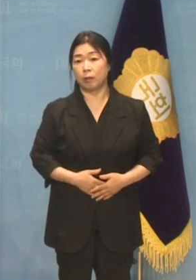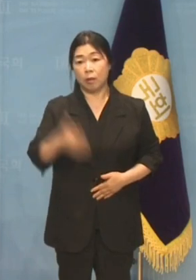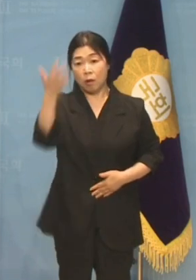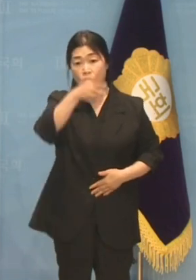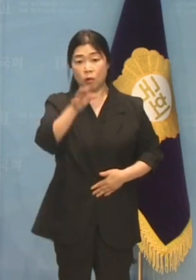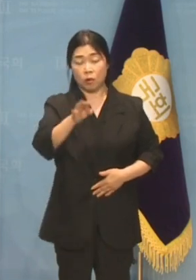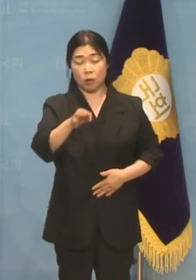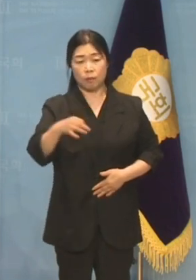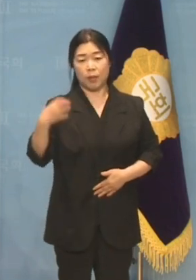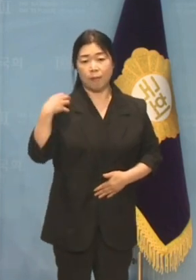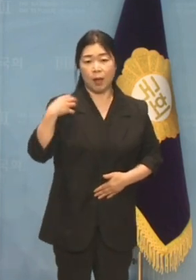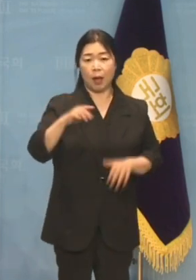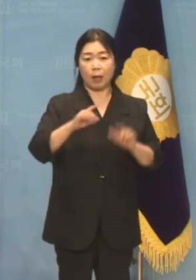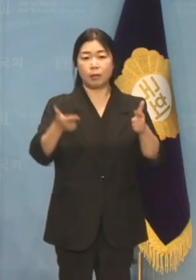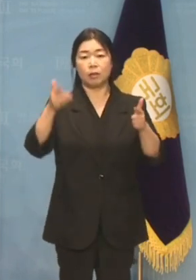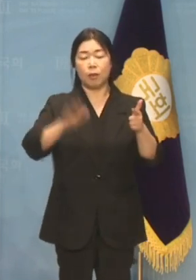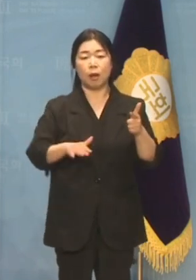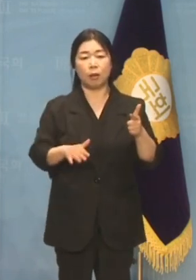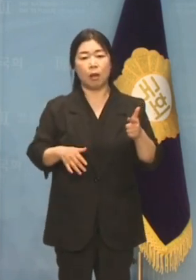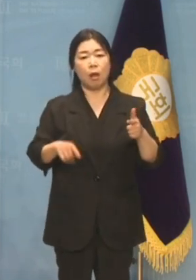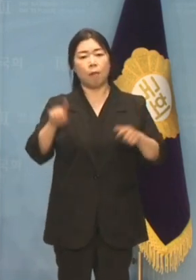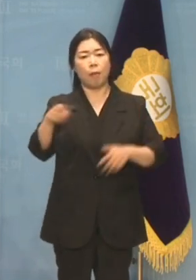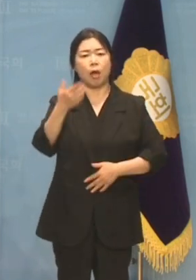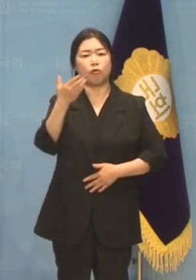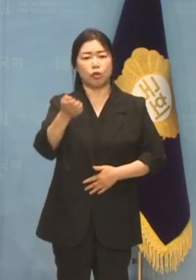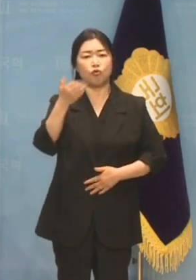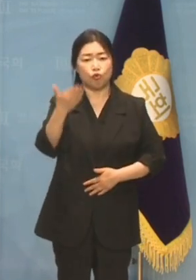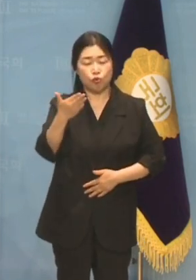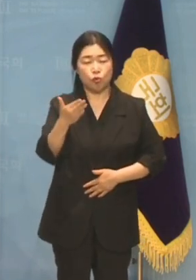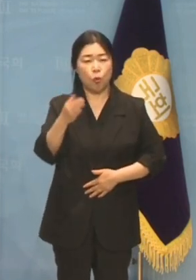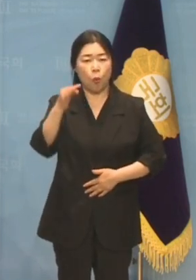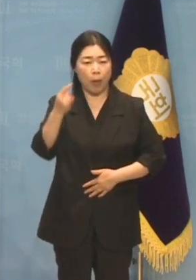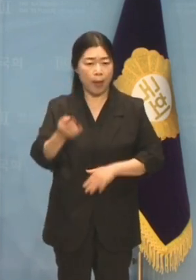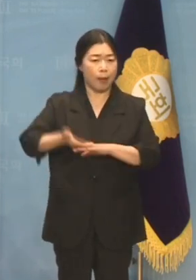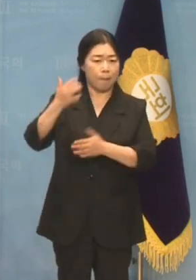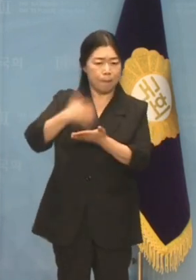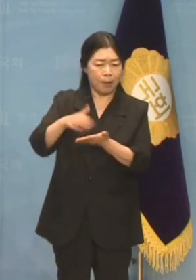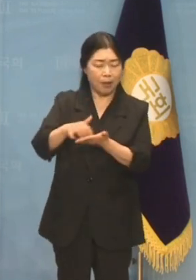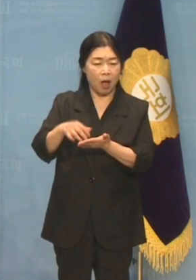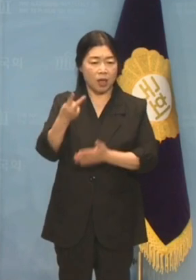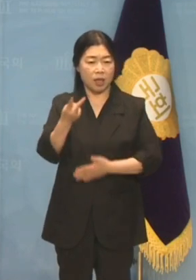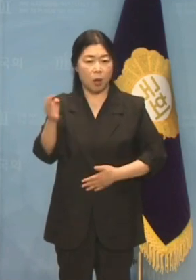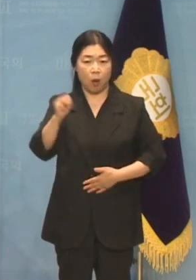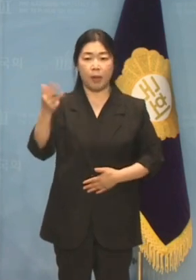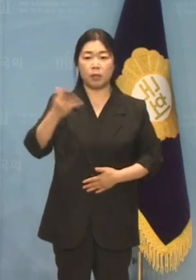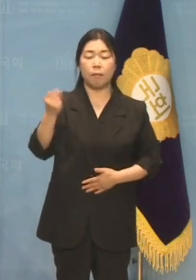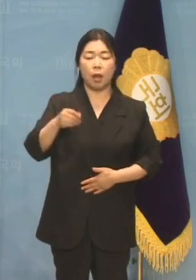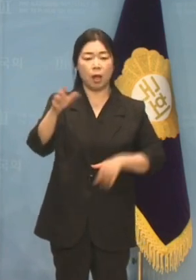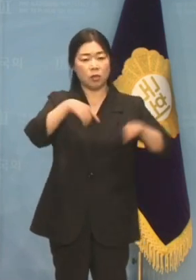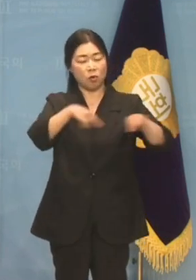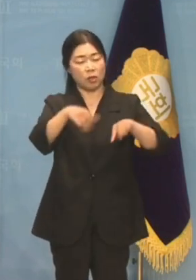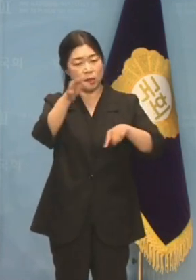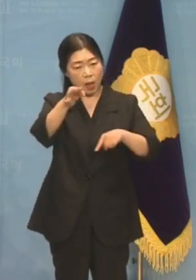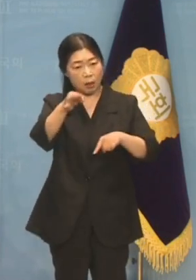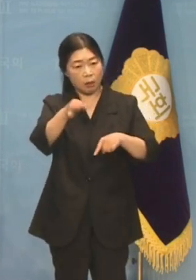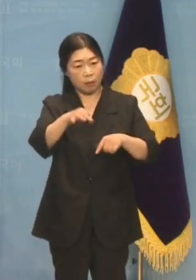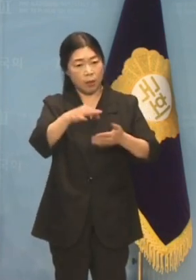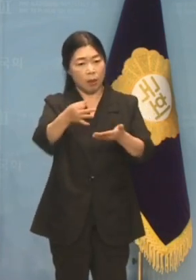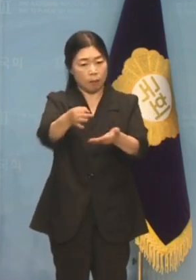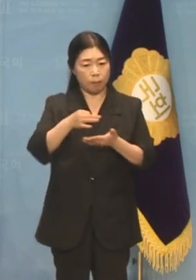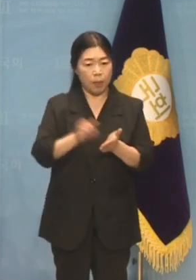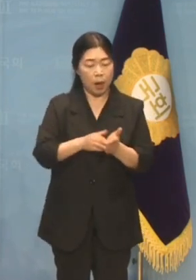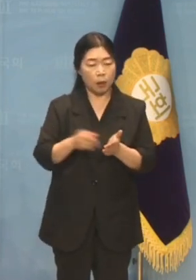총 199회에 걸쳐 무려 약 2억 8천만 원의 정치자금을 받거나